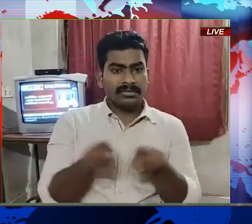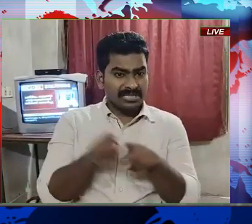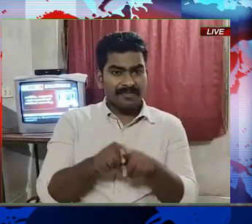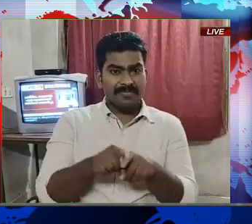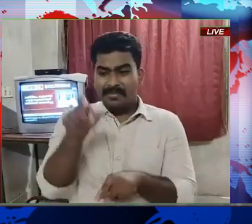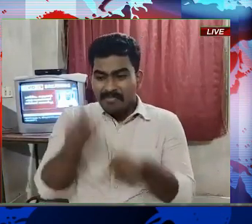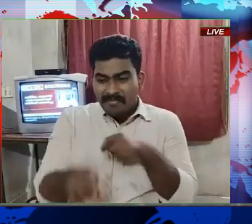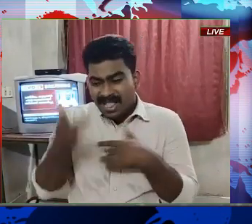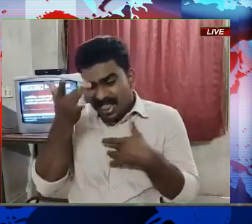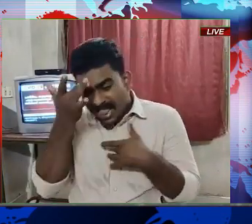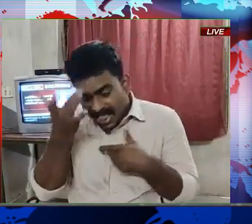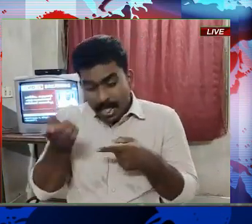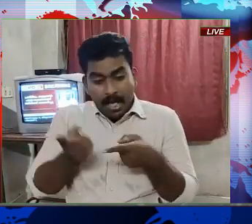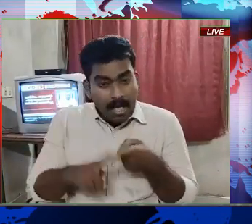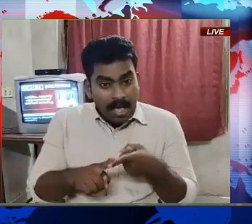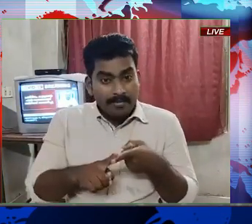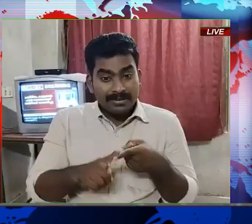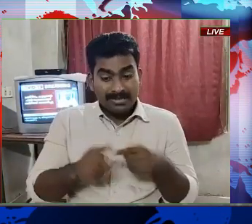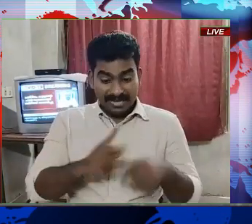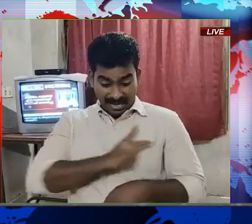കേസ് എടുക്കുന്നതിനാണ്.